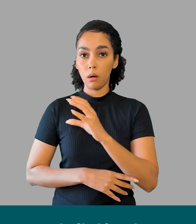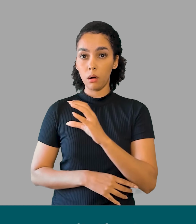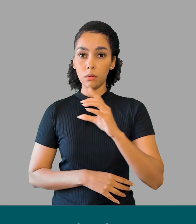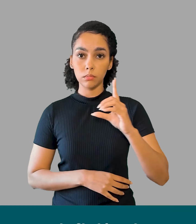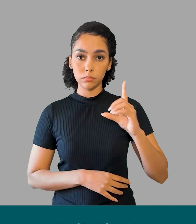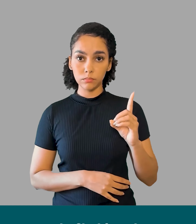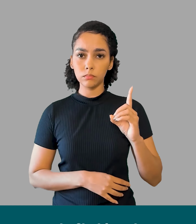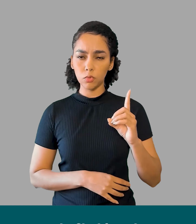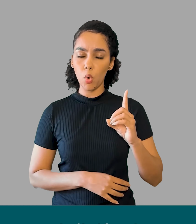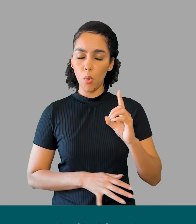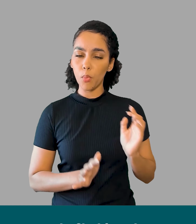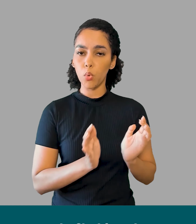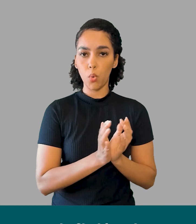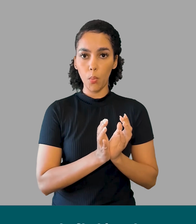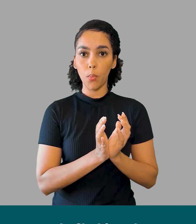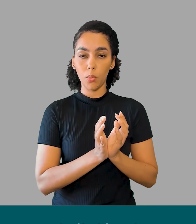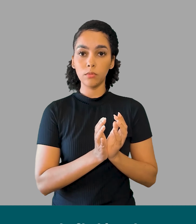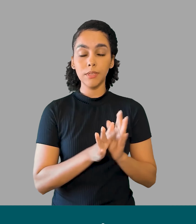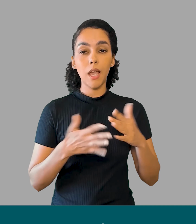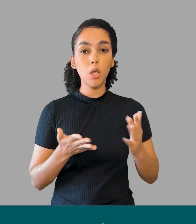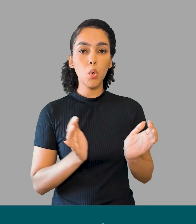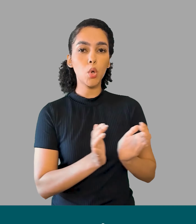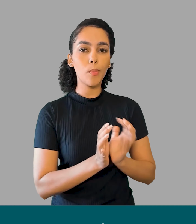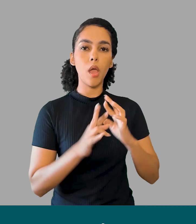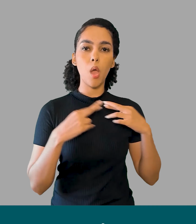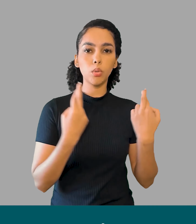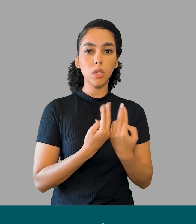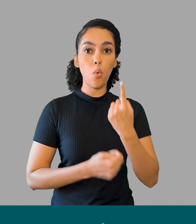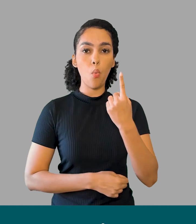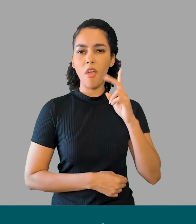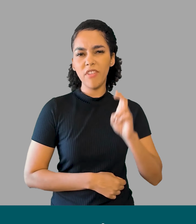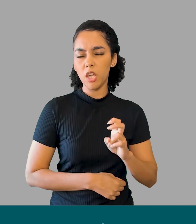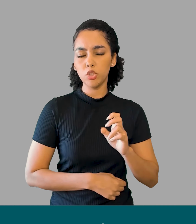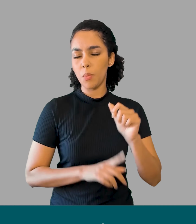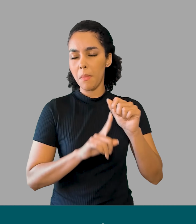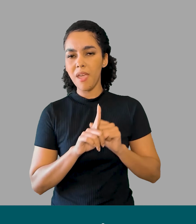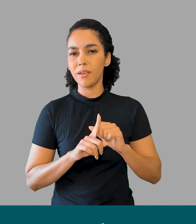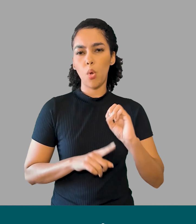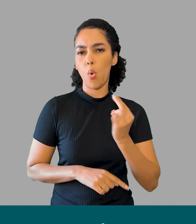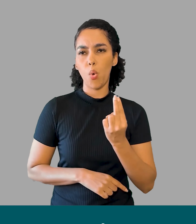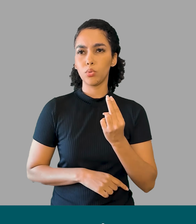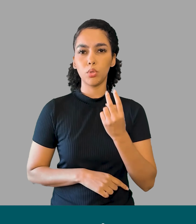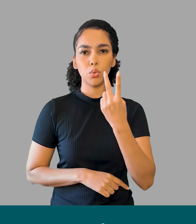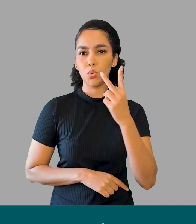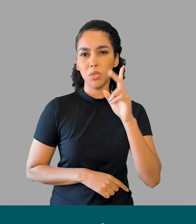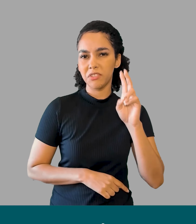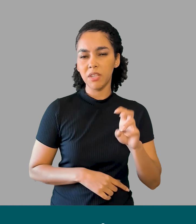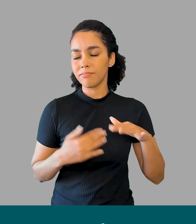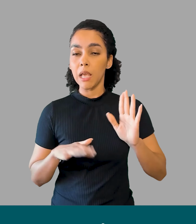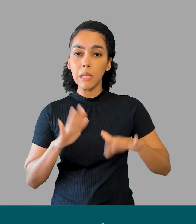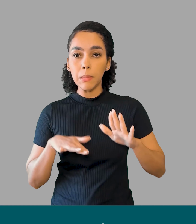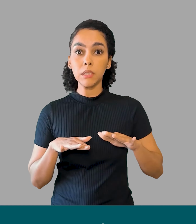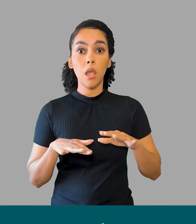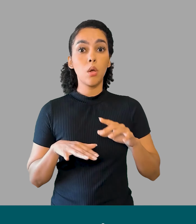coordenador para esse grupo, e esse grupo vai se reunir uma vez por mês, ou duas, ou três, para